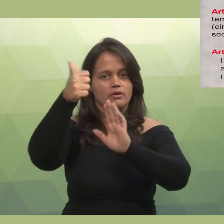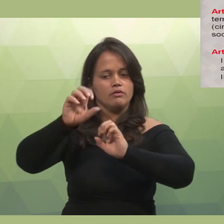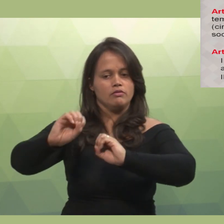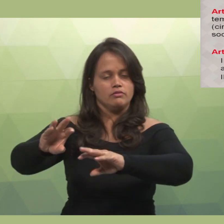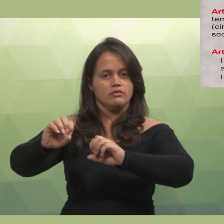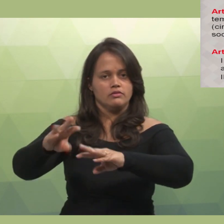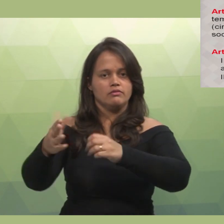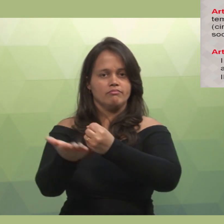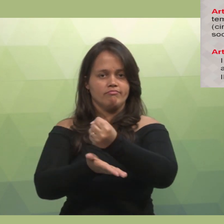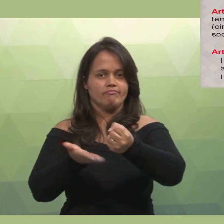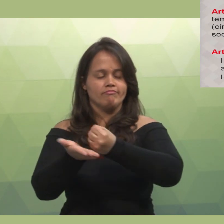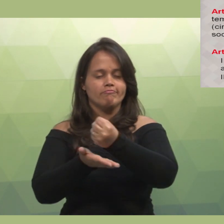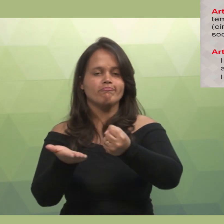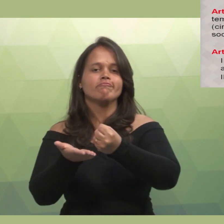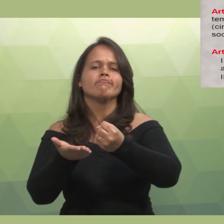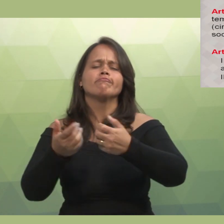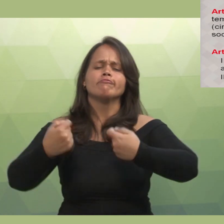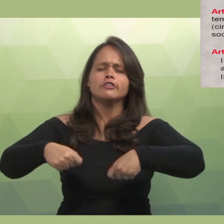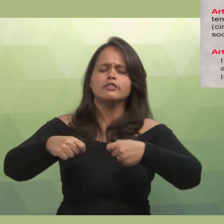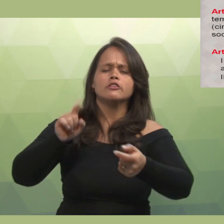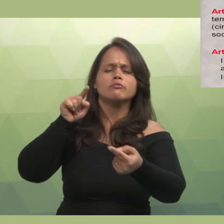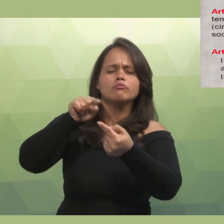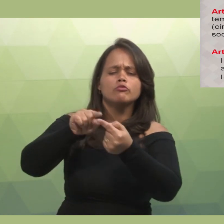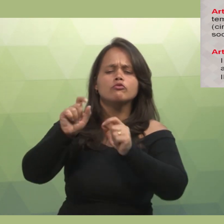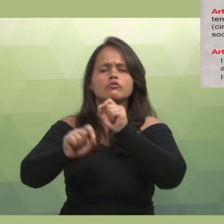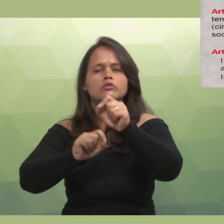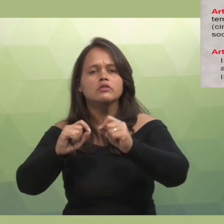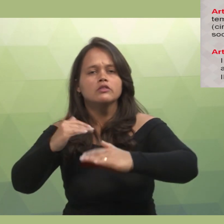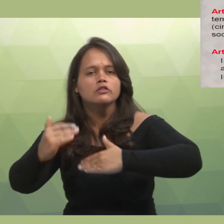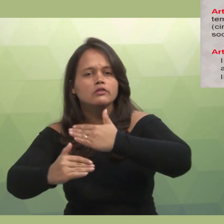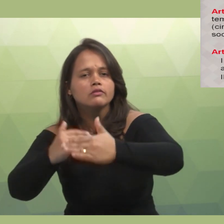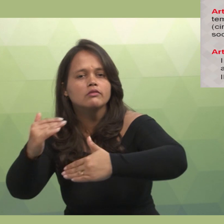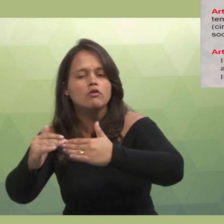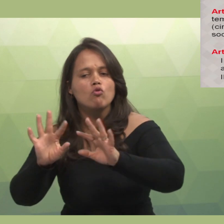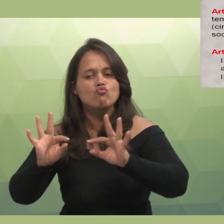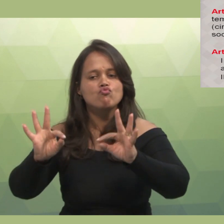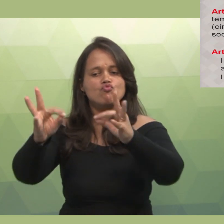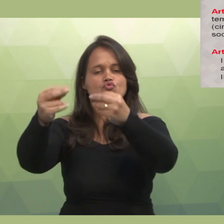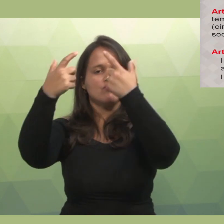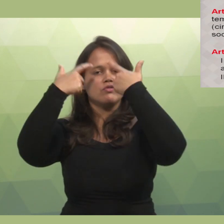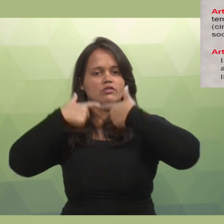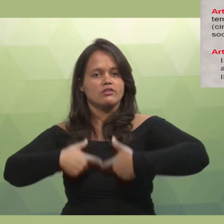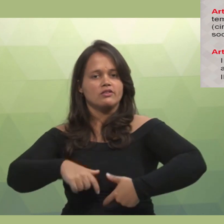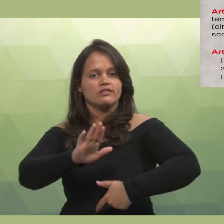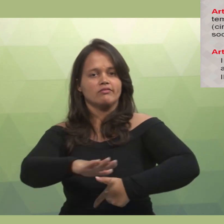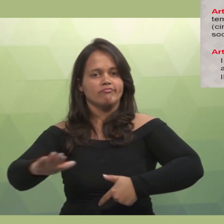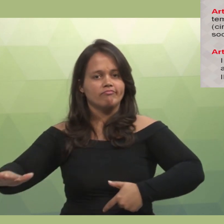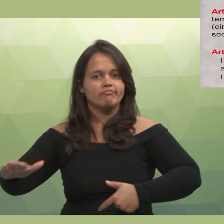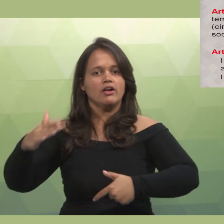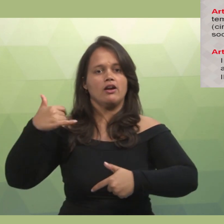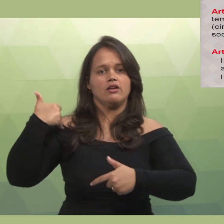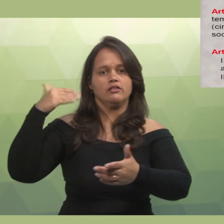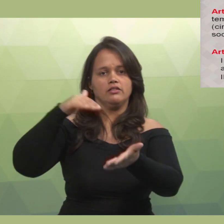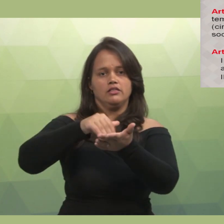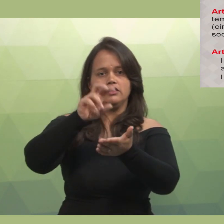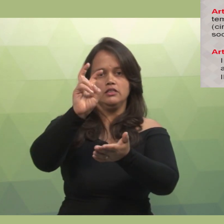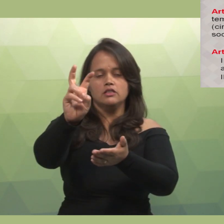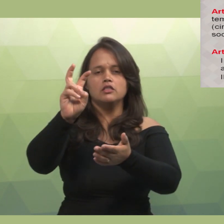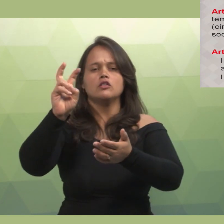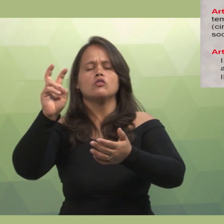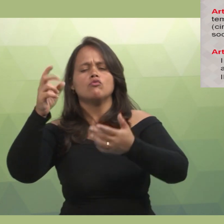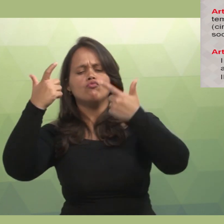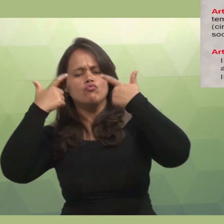infantil, primeira etapa da educação básica, tem como finalidade o desenvolvimento integral da criança até 5 anos, em